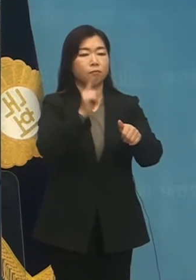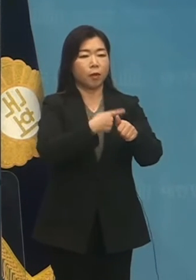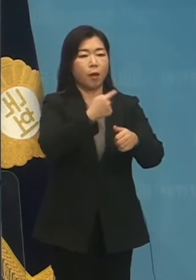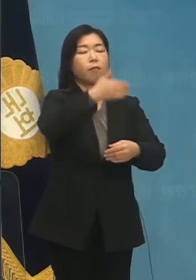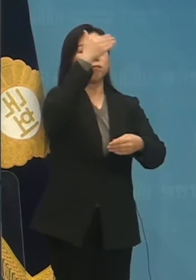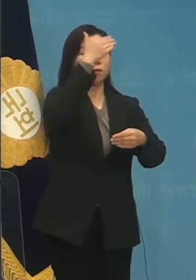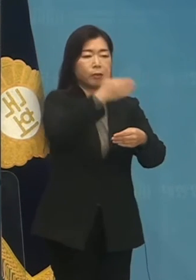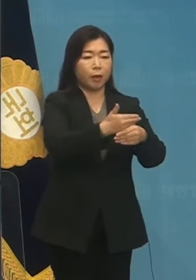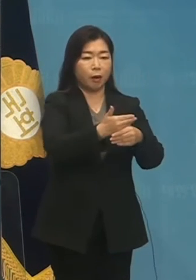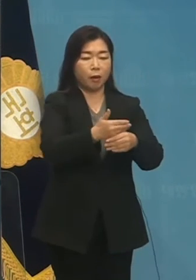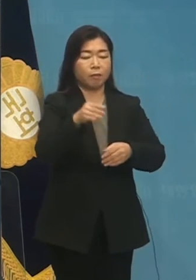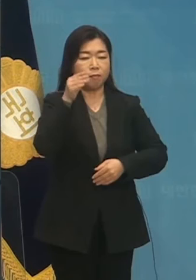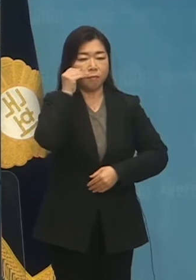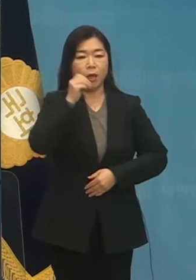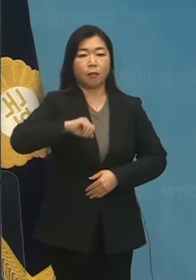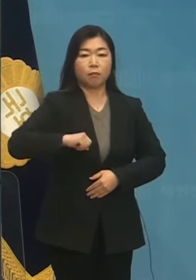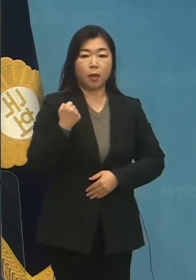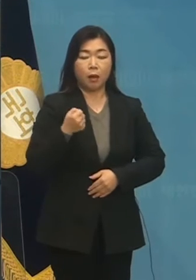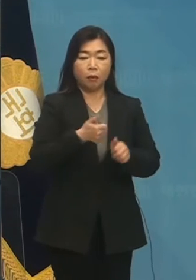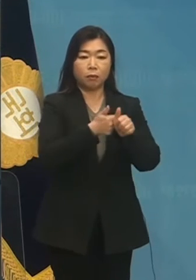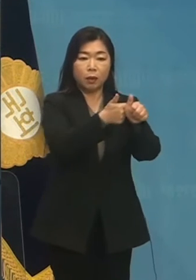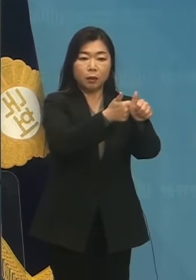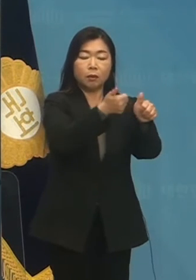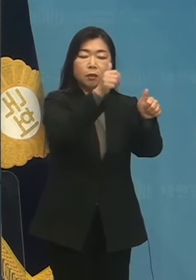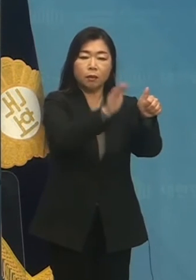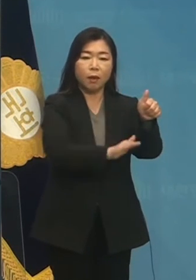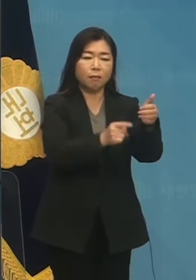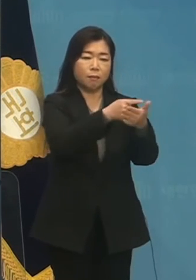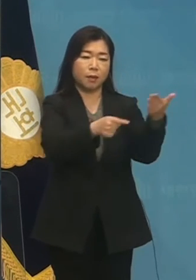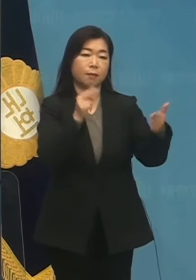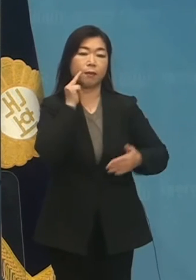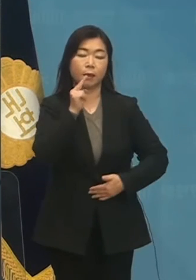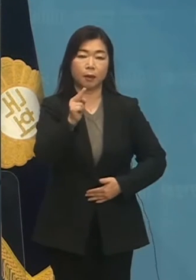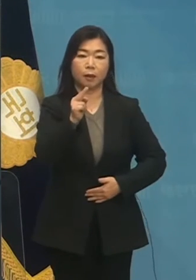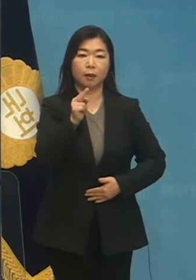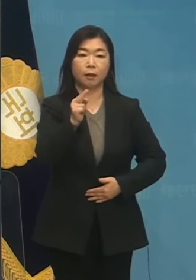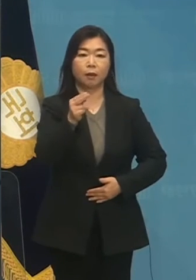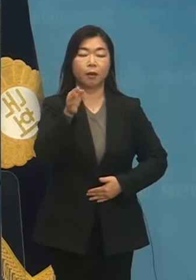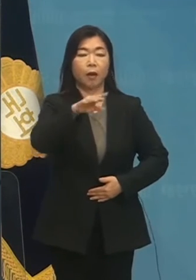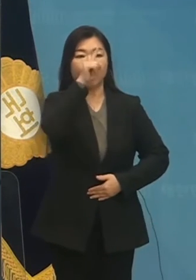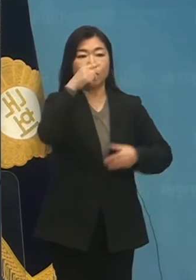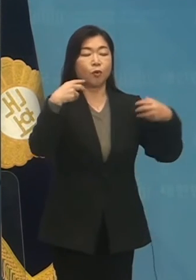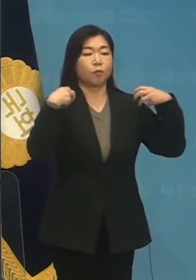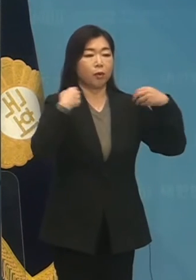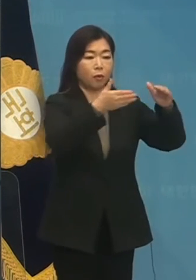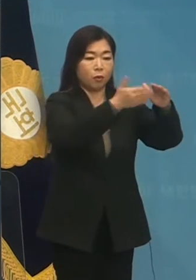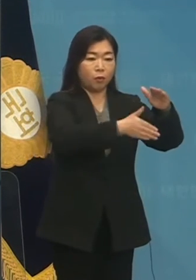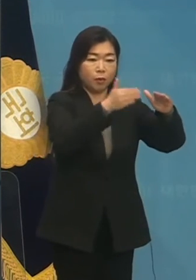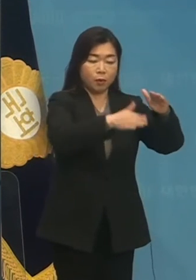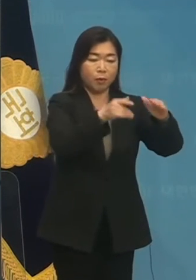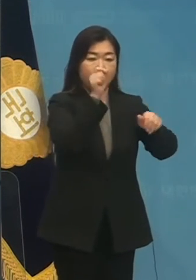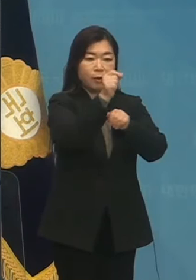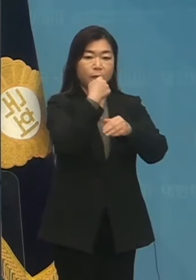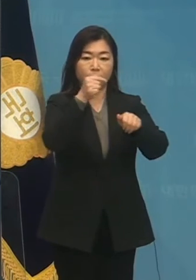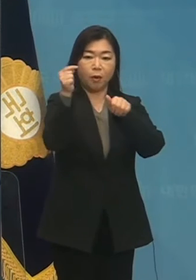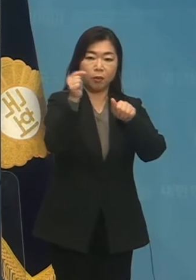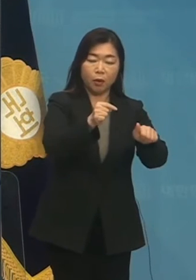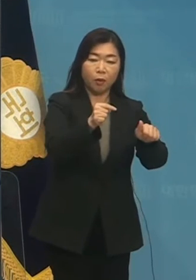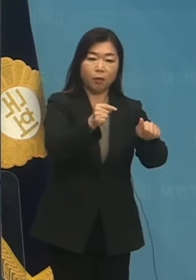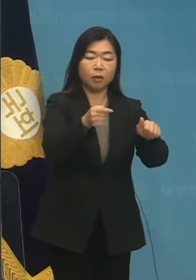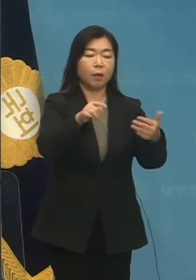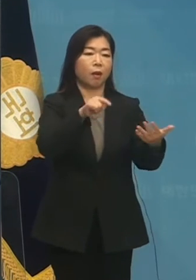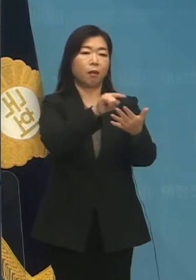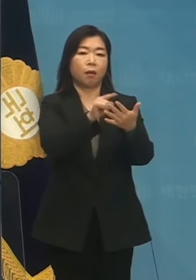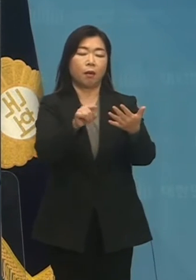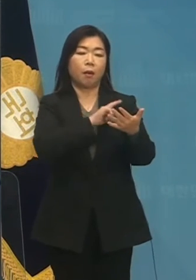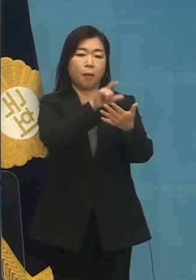행정명령을 이행한 업종으로 극심한 피해를 겪고 있습니다만 정부의 공식적인 행정명령 대상